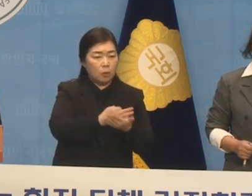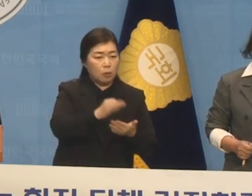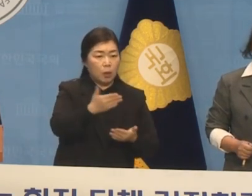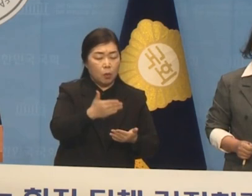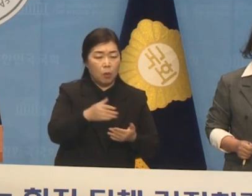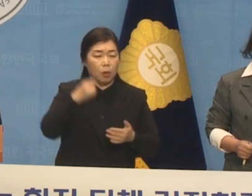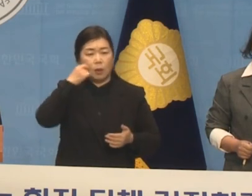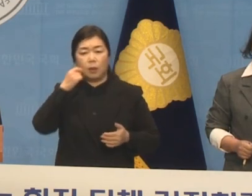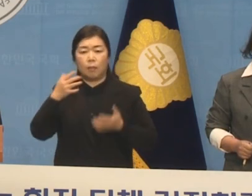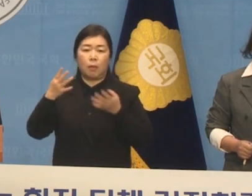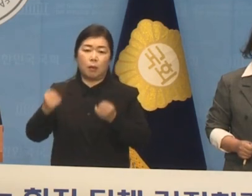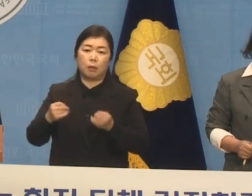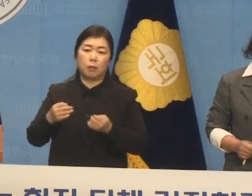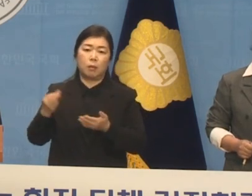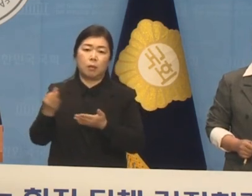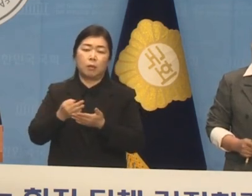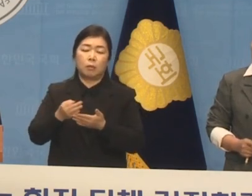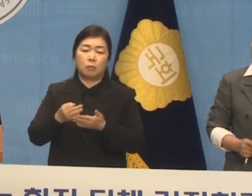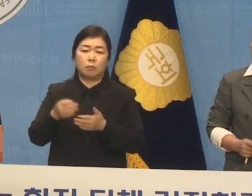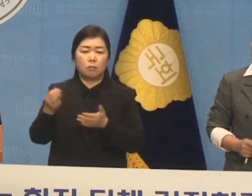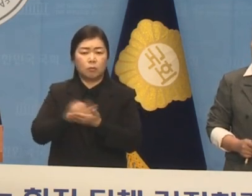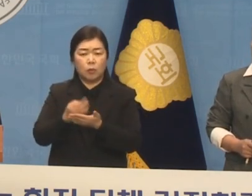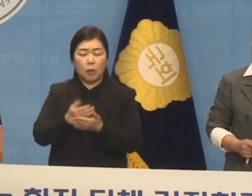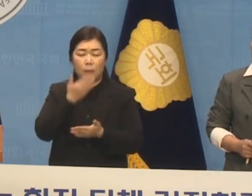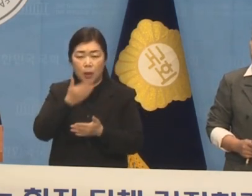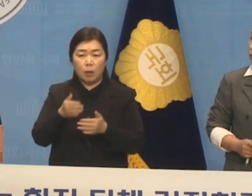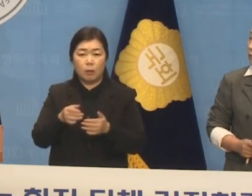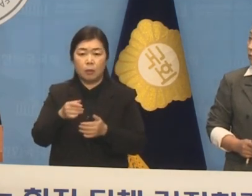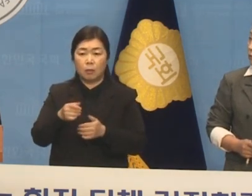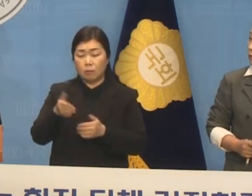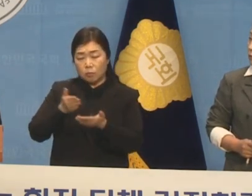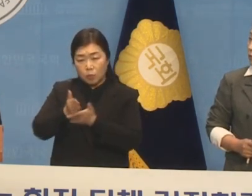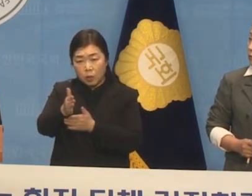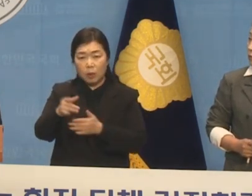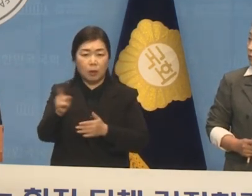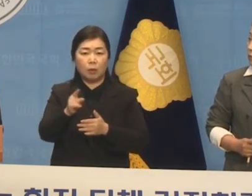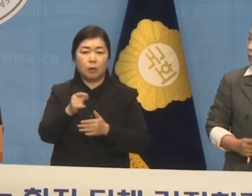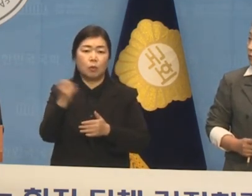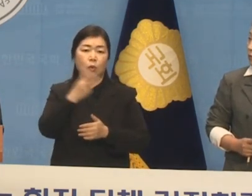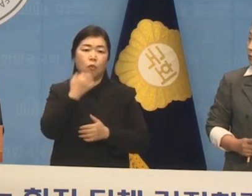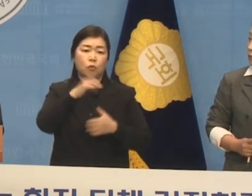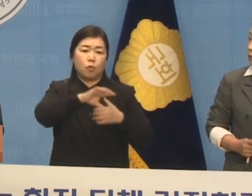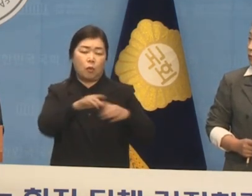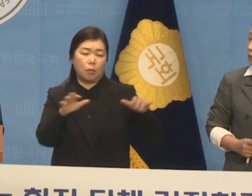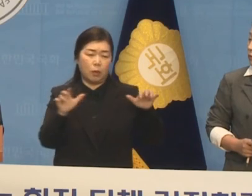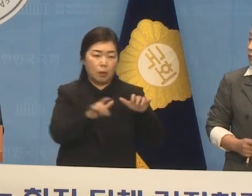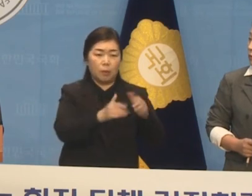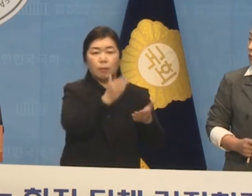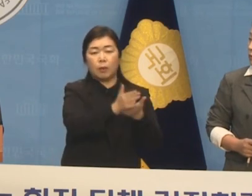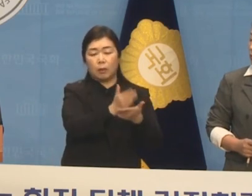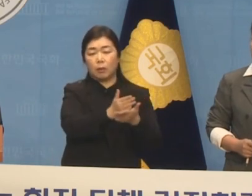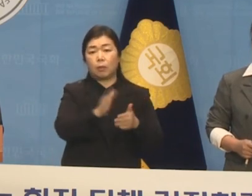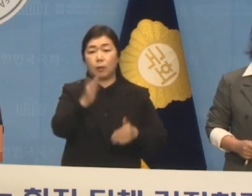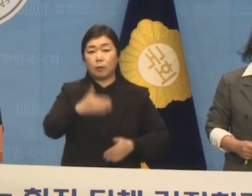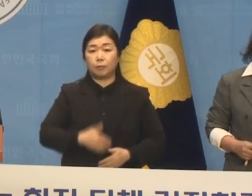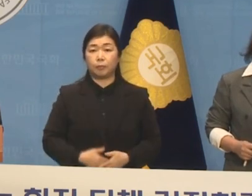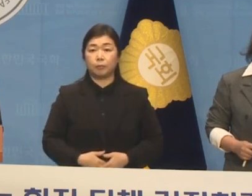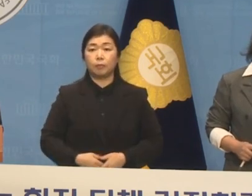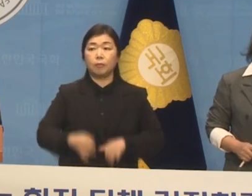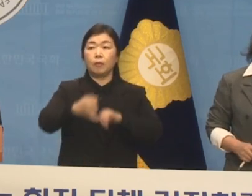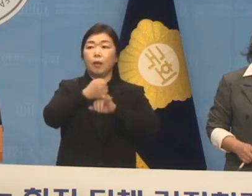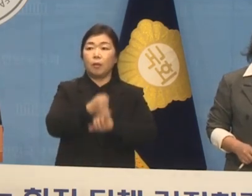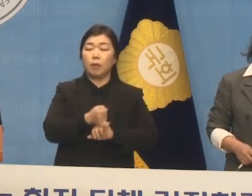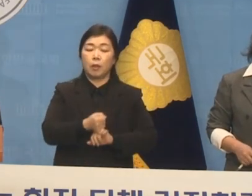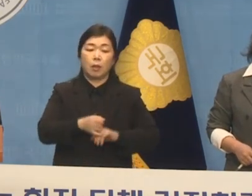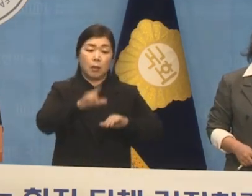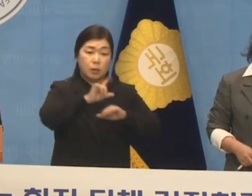있는 분야와 수도권 썰림을 방지할 수 없습니다. 반드시 지역 공공의대를 설립해 필수